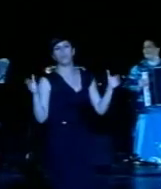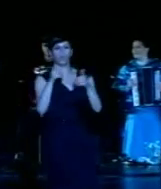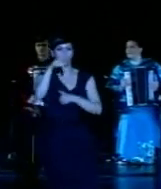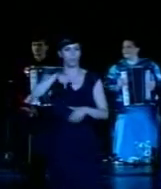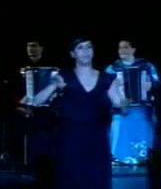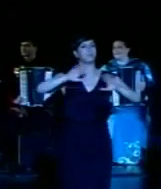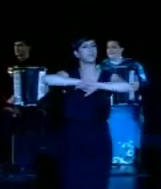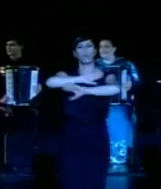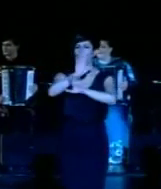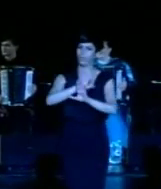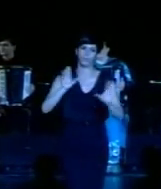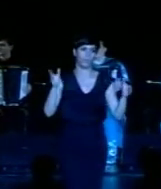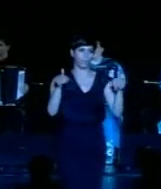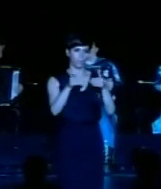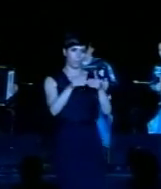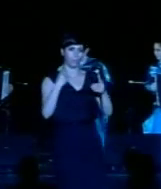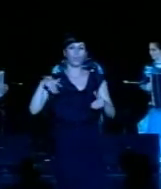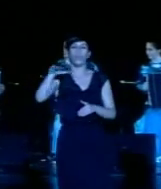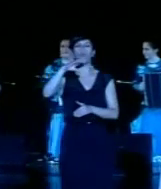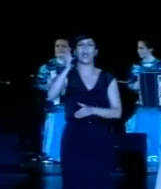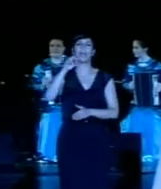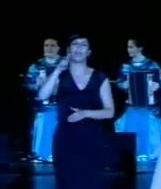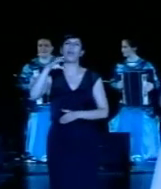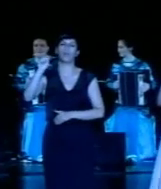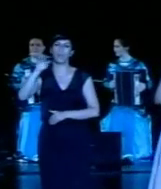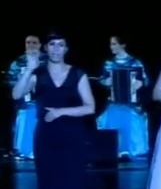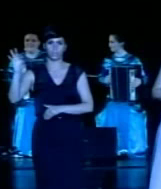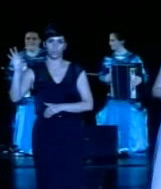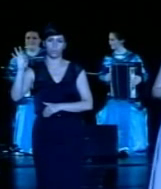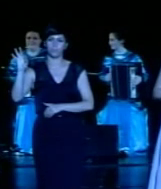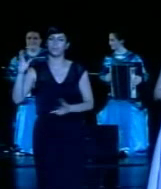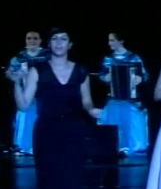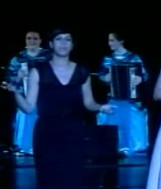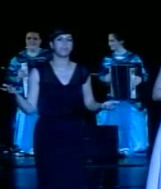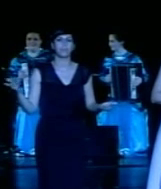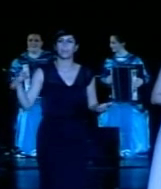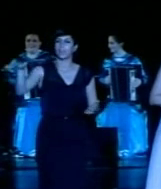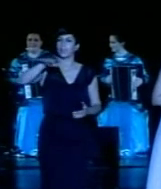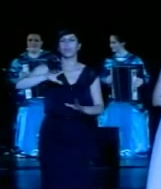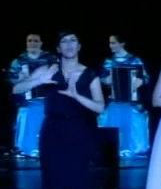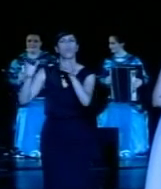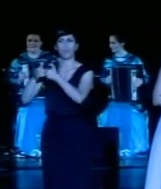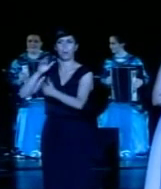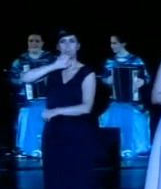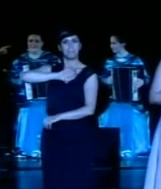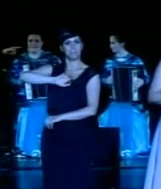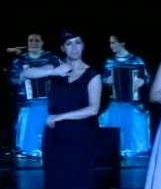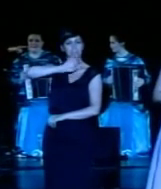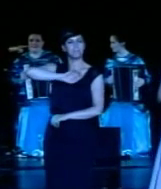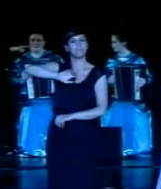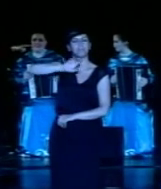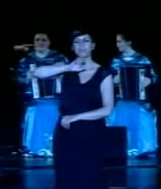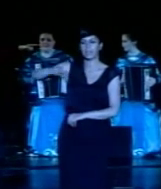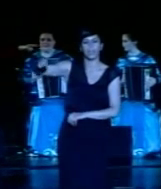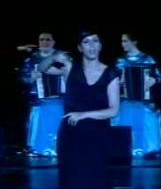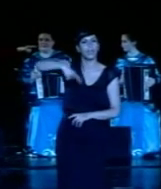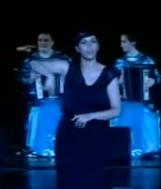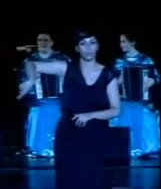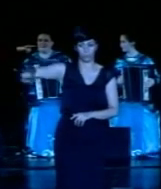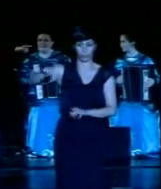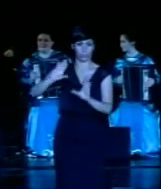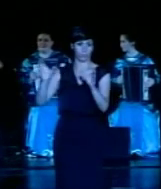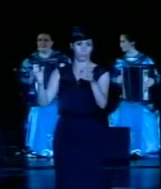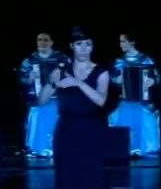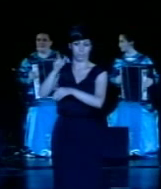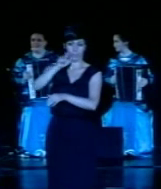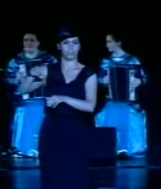noche que llega desde el Cáucaso. ¡Qué grupo tan curioso! Ellos